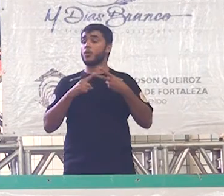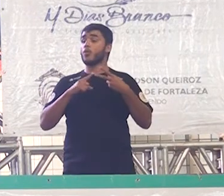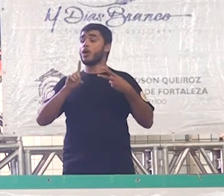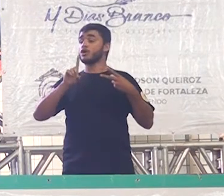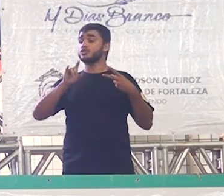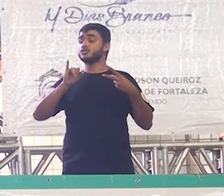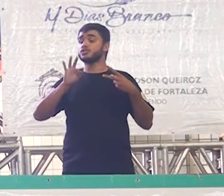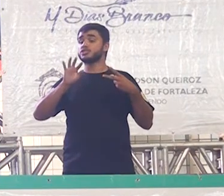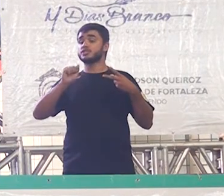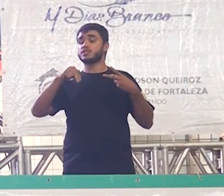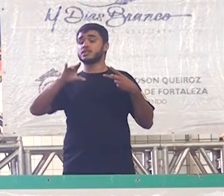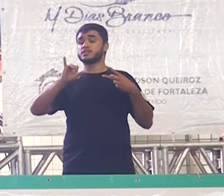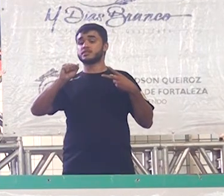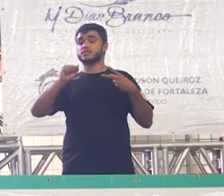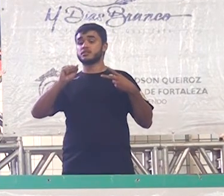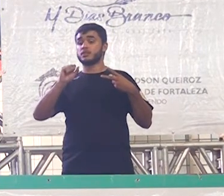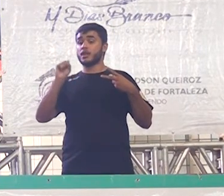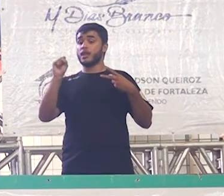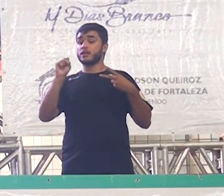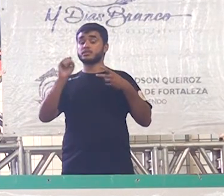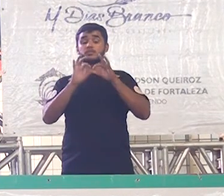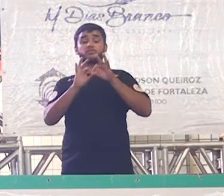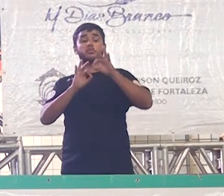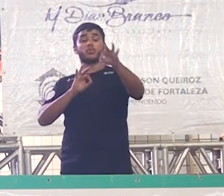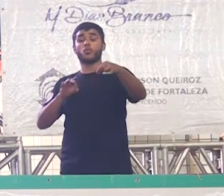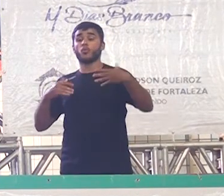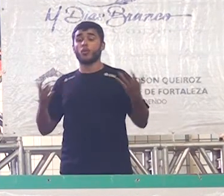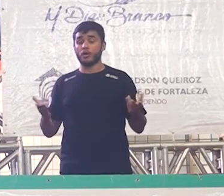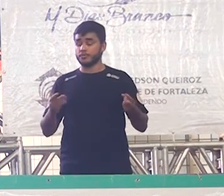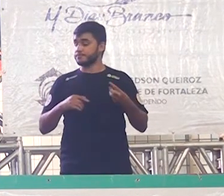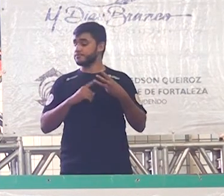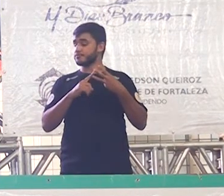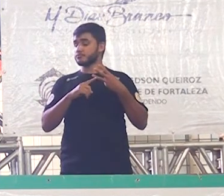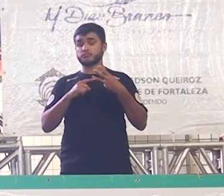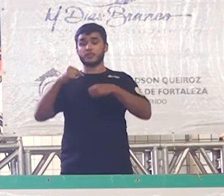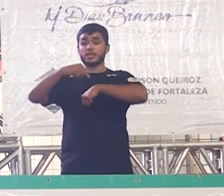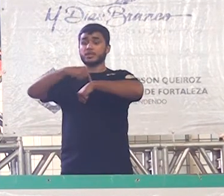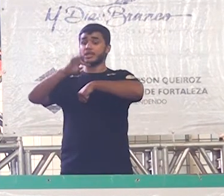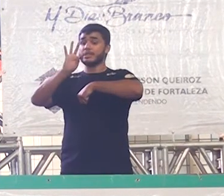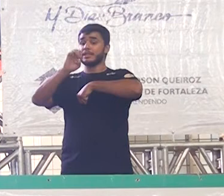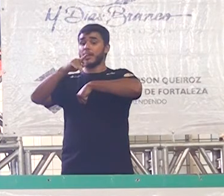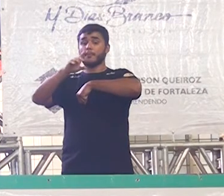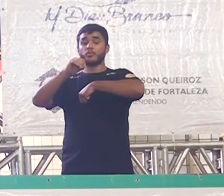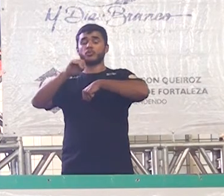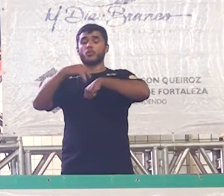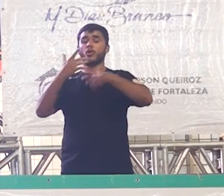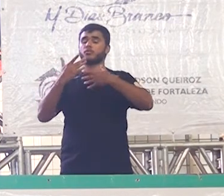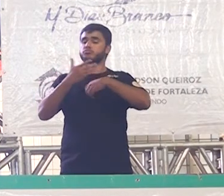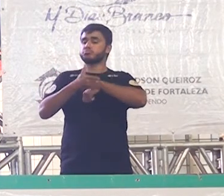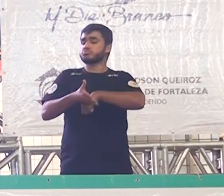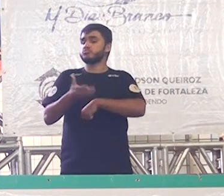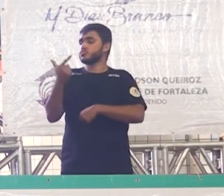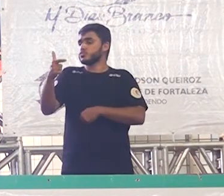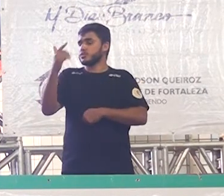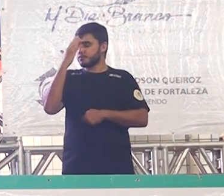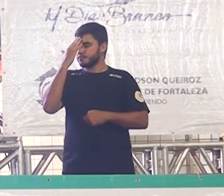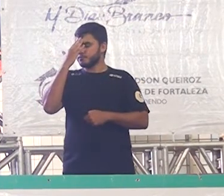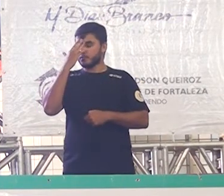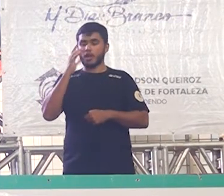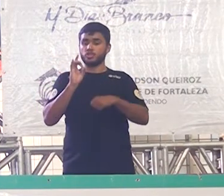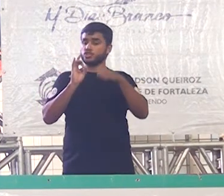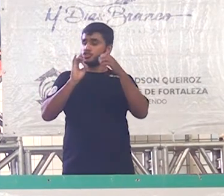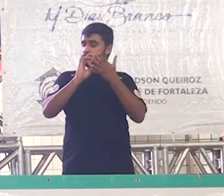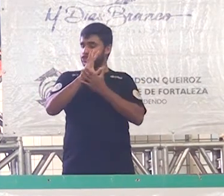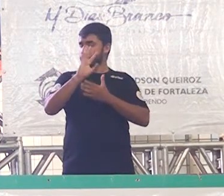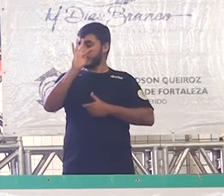S. Mas a questão não deu e não perguntou o tempo. Então, eu fui para Torricelli. Professor